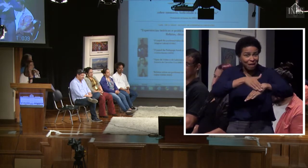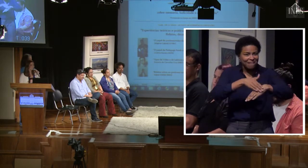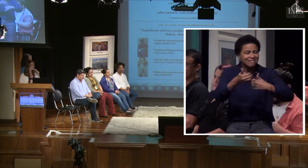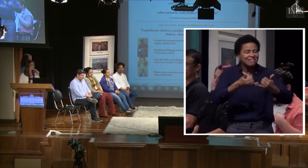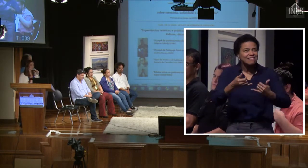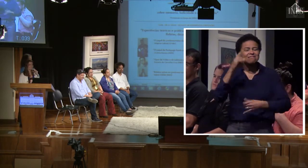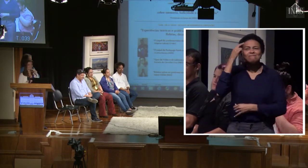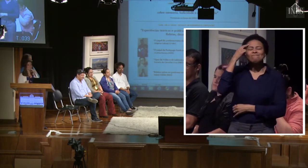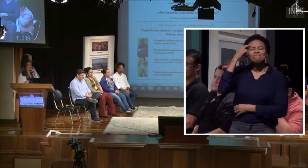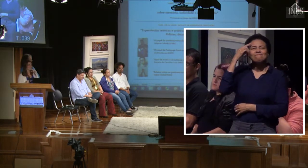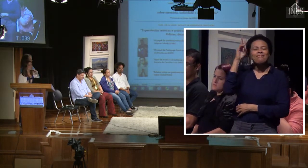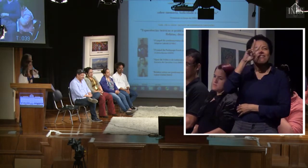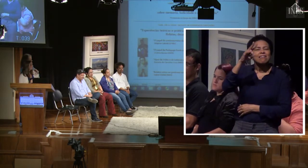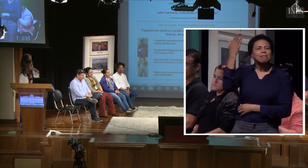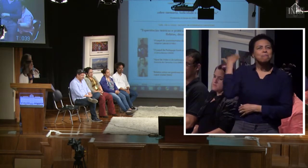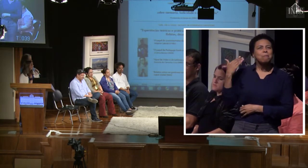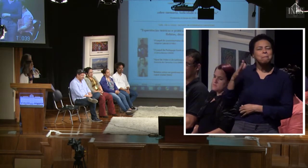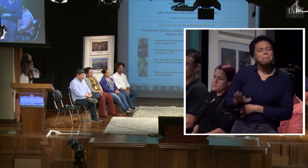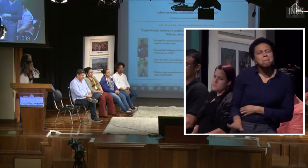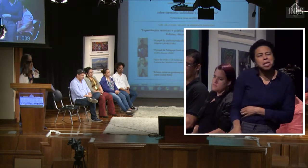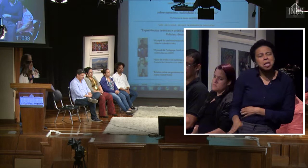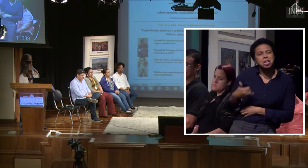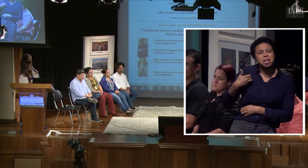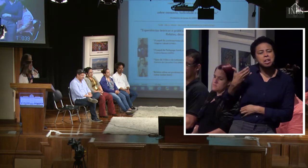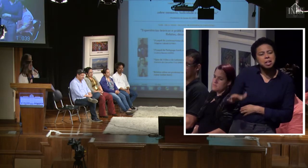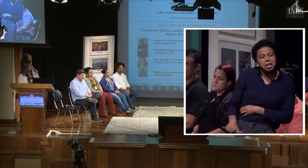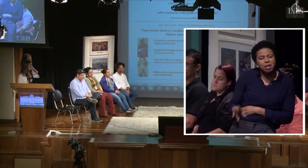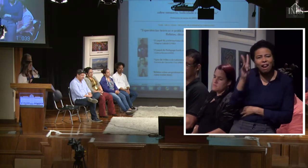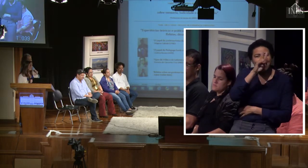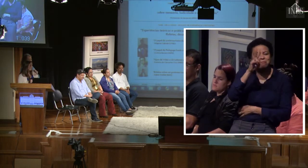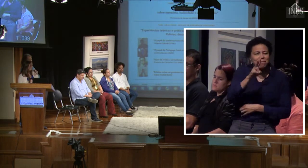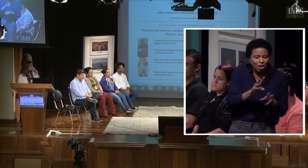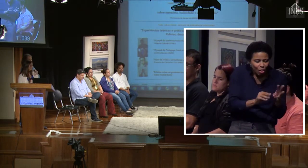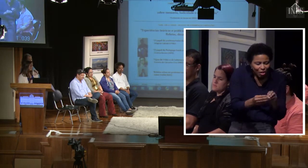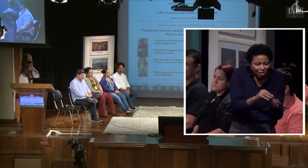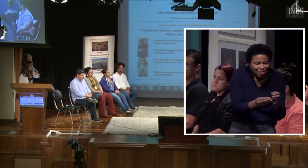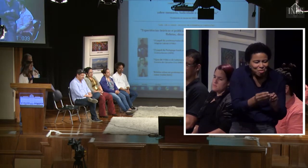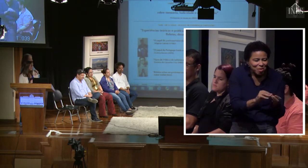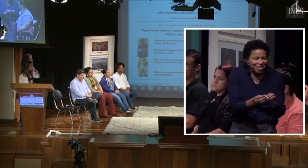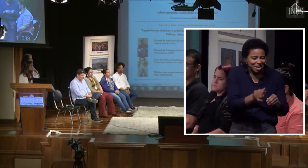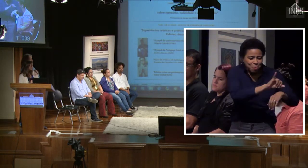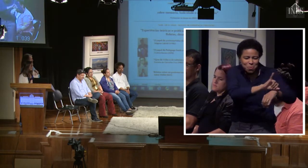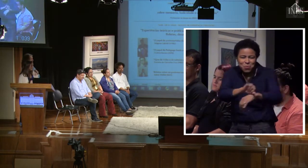gostavam quando eram menores, né? E agora a gente também está super animado para ouvir as experiências dos professores